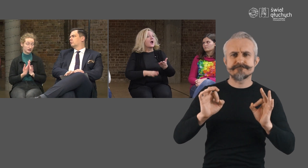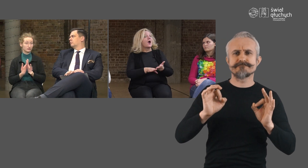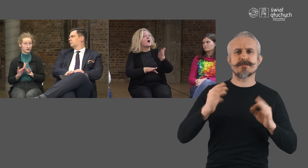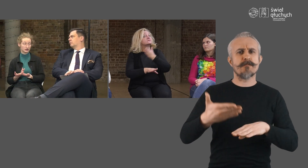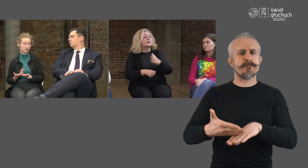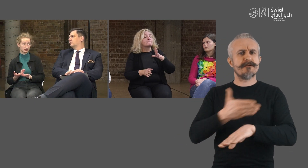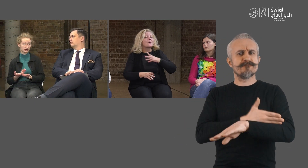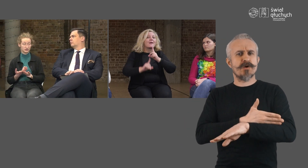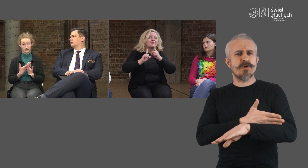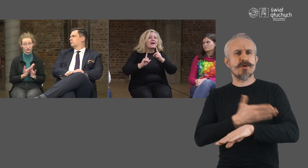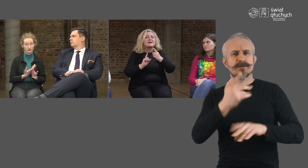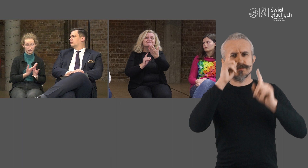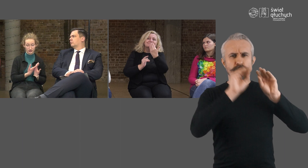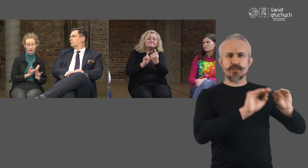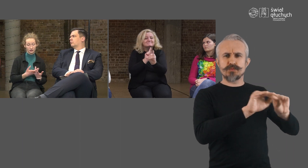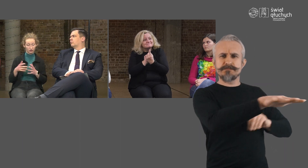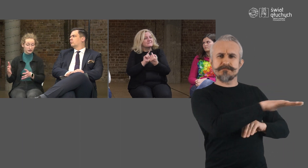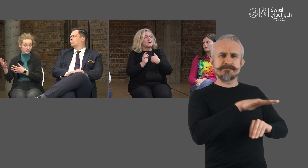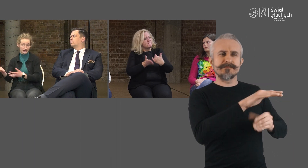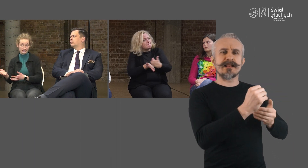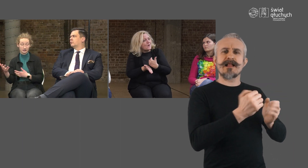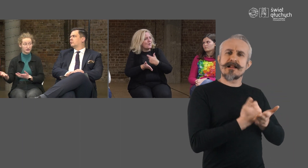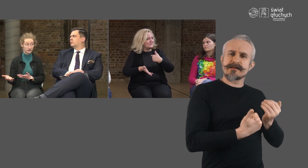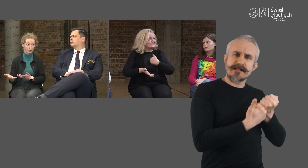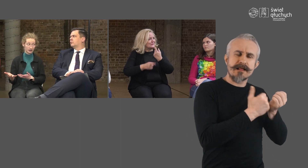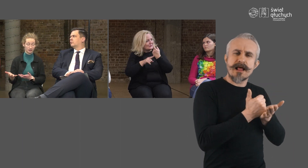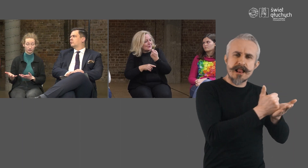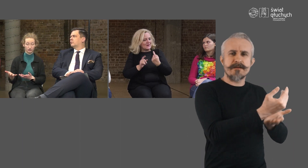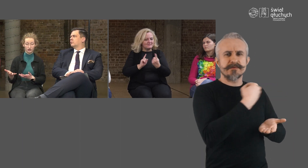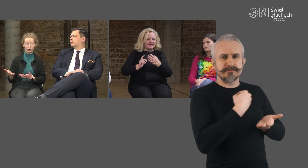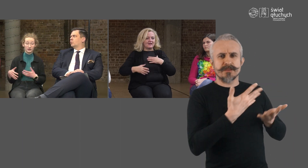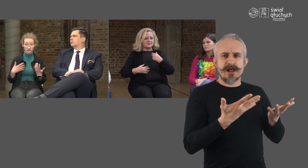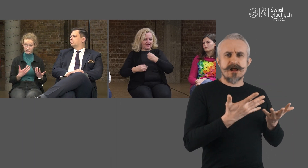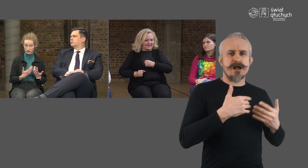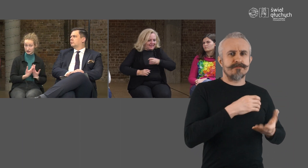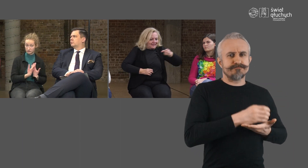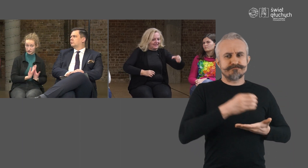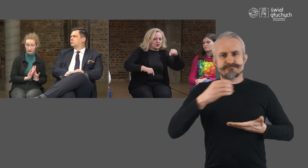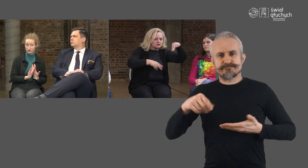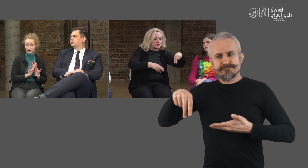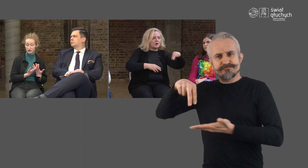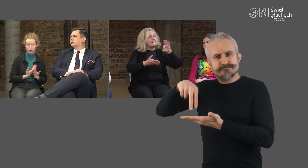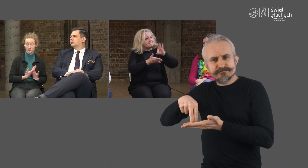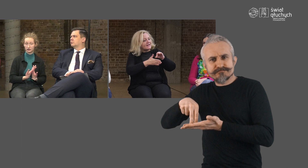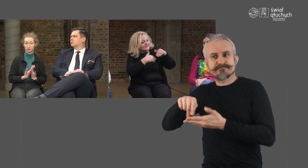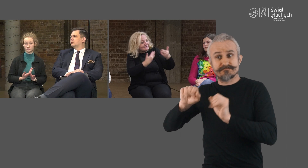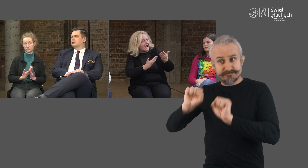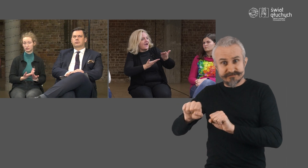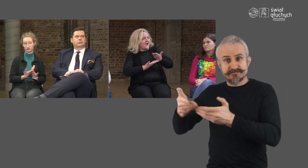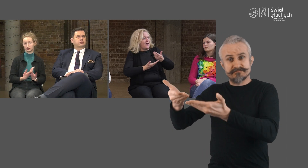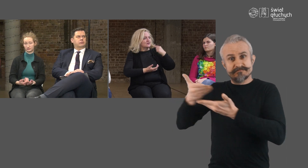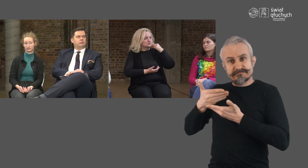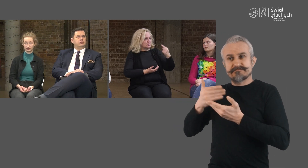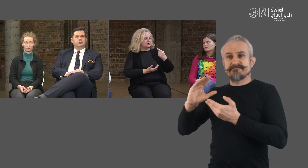jakiś taki nauczyciel, który by na przykład zauważył, że chodź tutaj, stań bliżej, albo upewnił się, czy ja słyszę, wtedy nikogo takiego po prostu